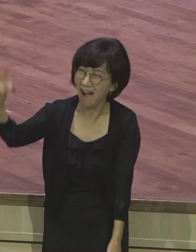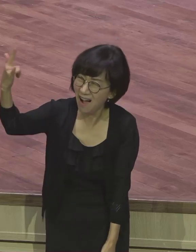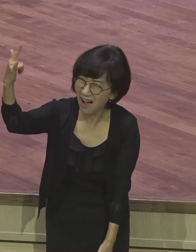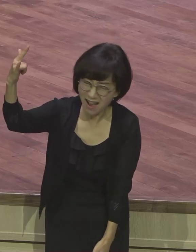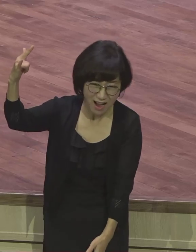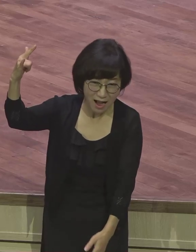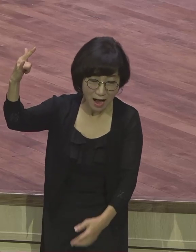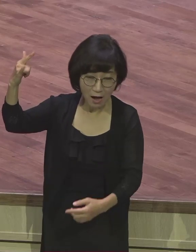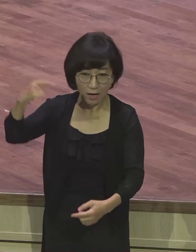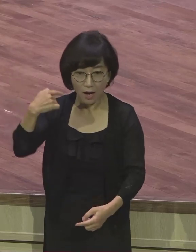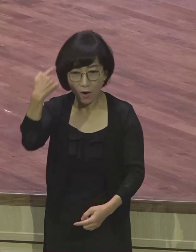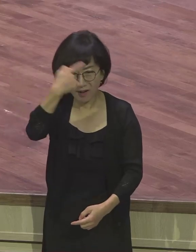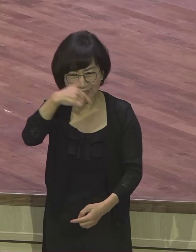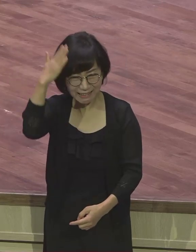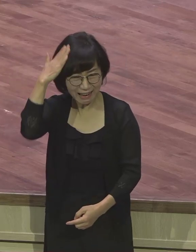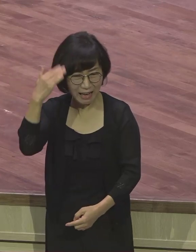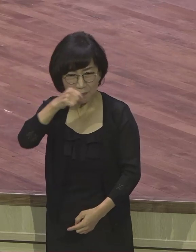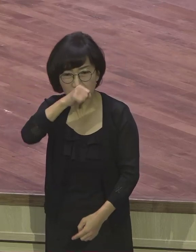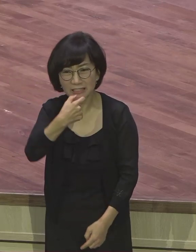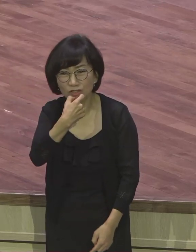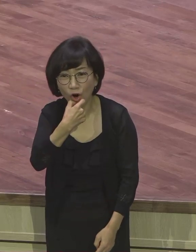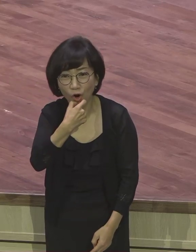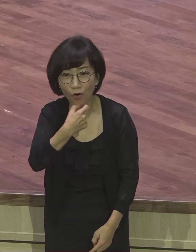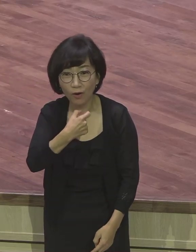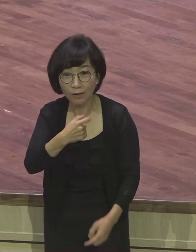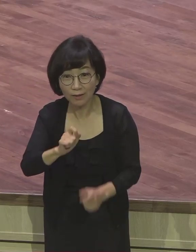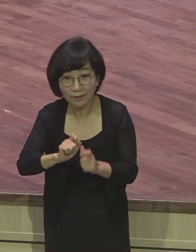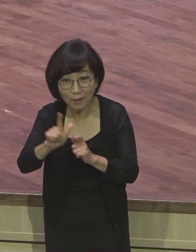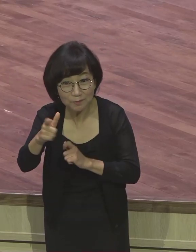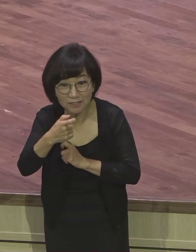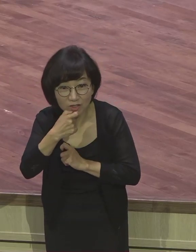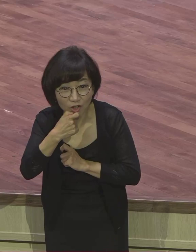여름철에 얼굴 탈 텐데